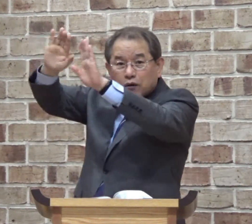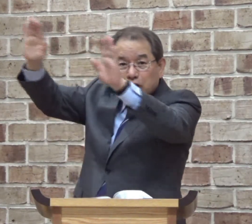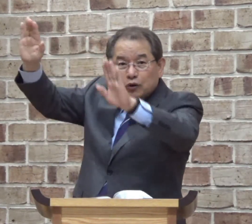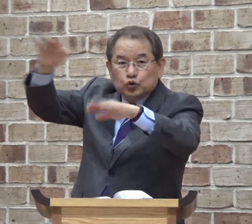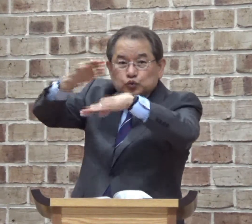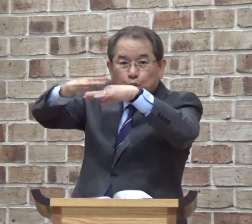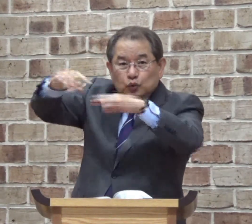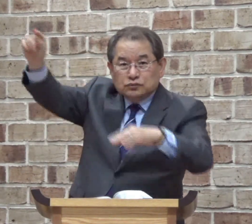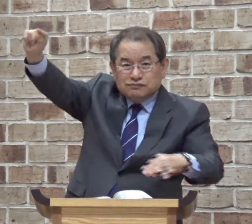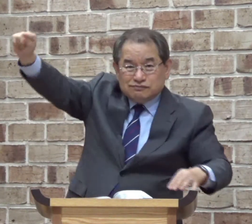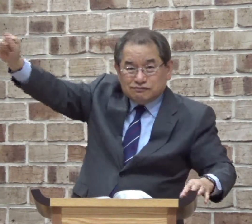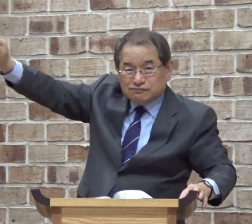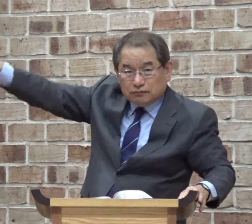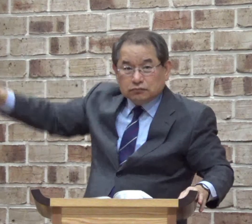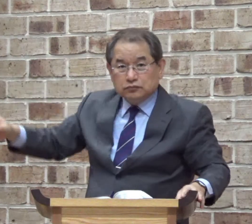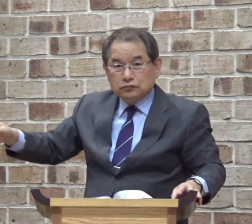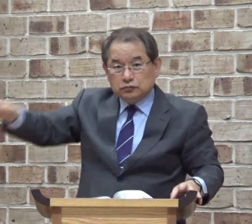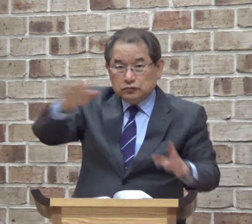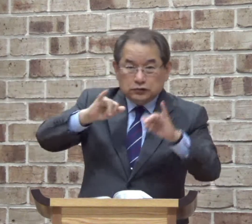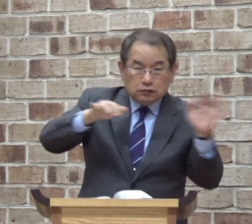벽에 손으로 글씨가 쓰여집니다.